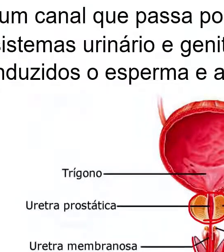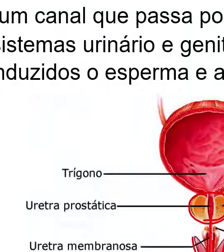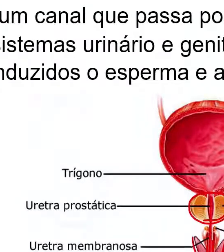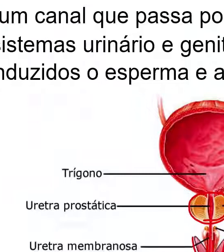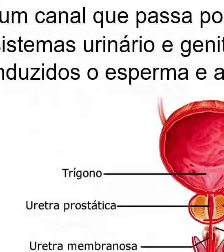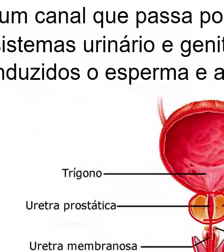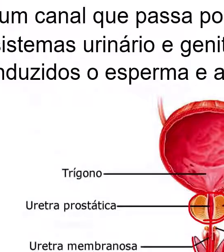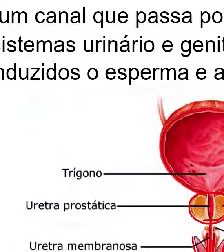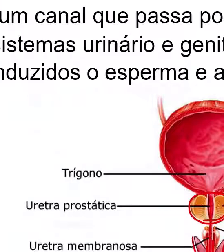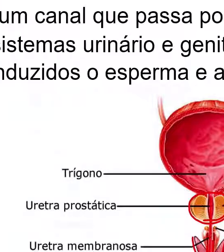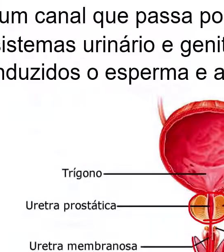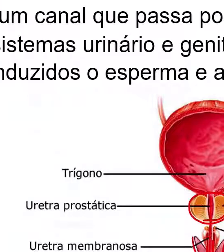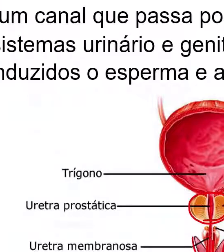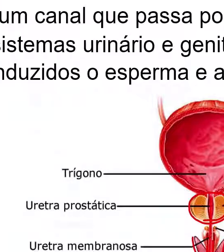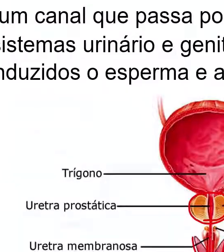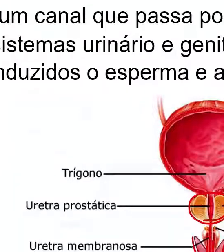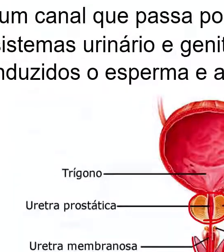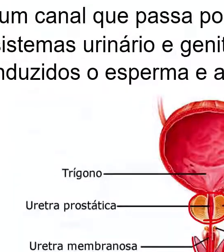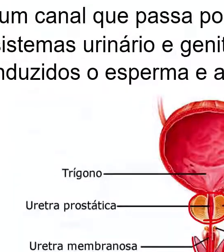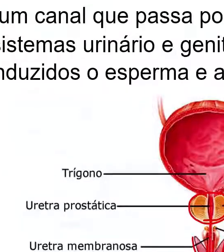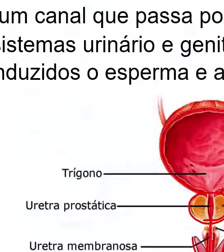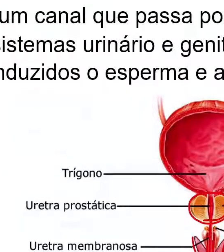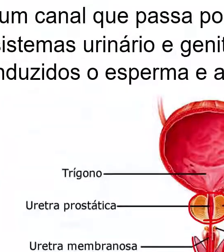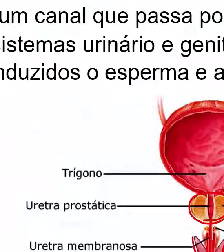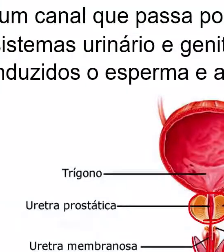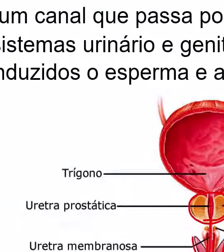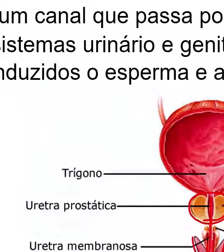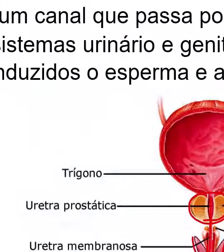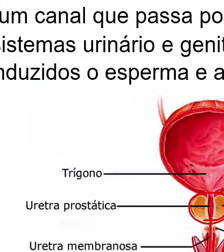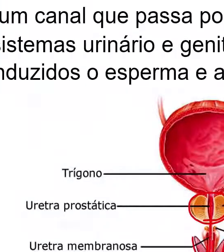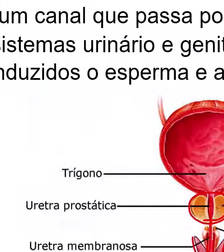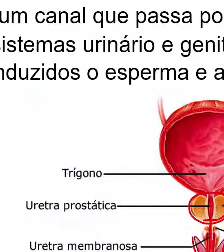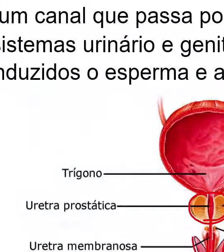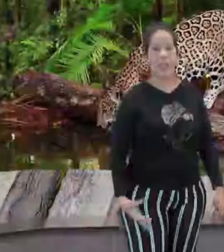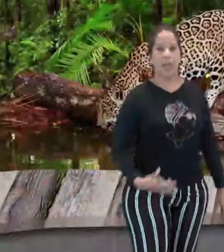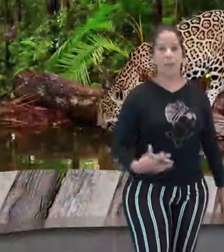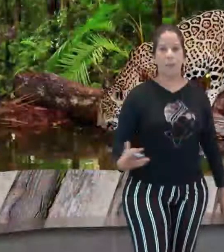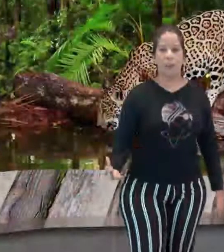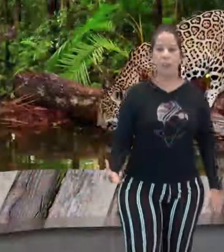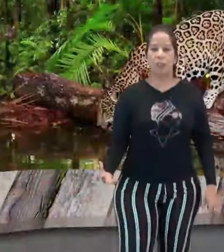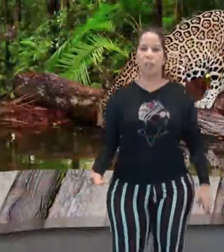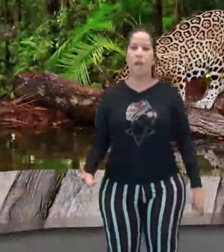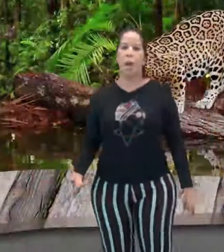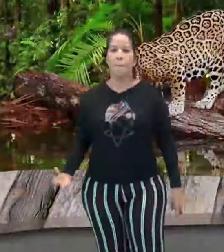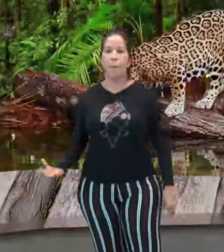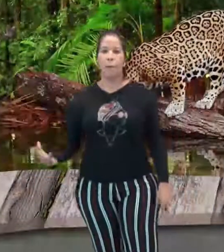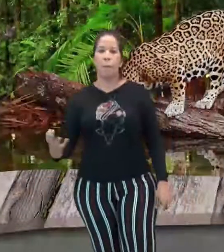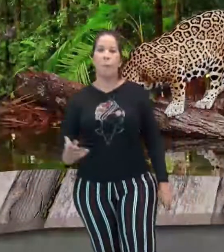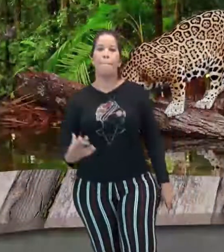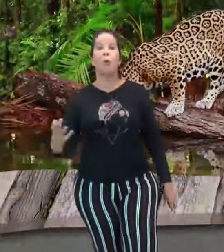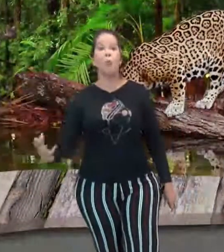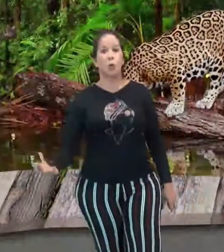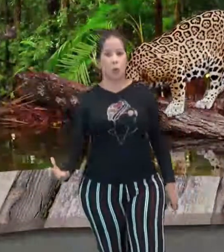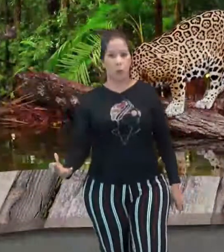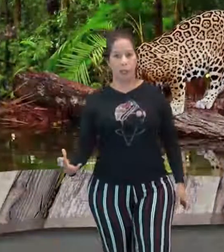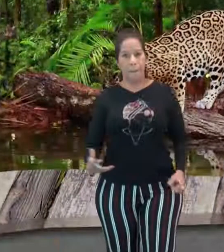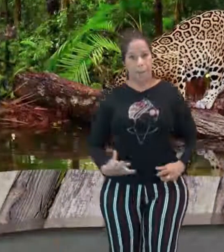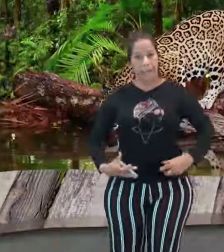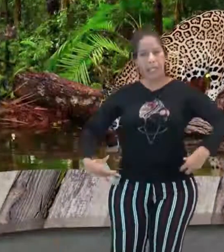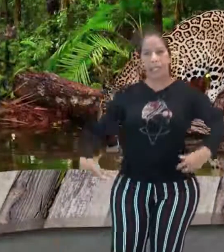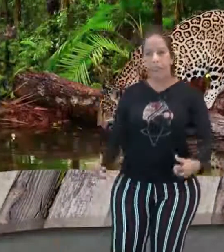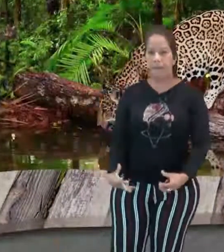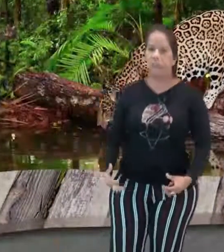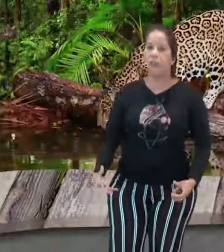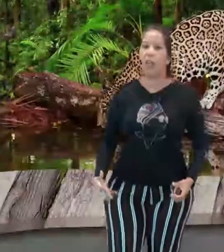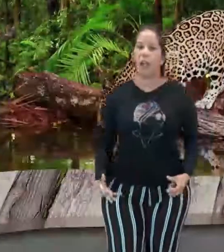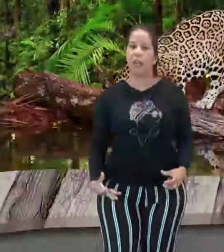corpo esponjoso, ele vai dilatar formando a glande aí, tá bom? Que é ali protegida pelo prepúcio, que é a pele